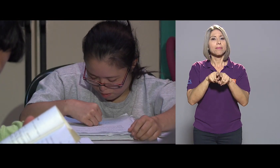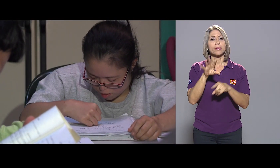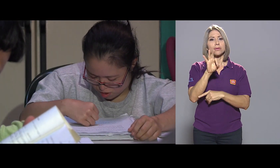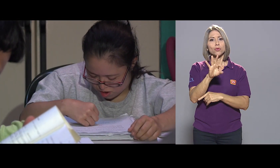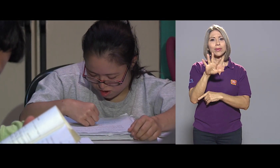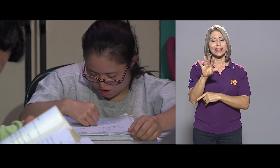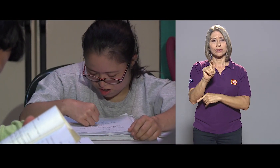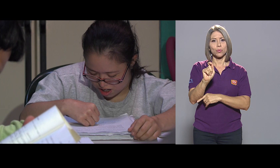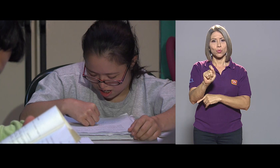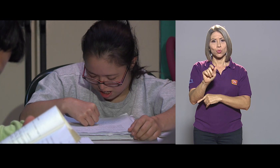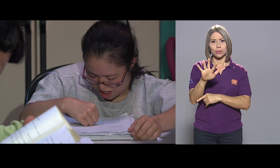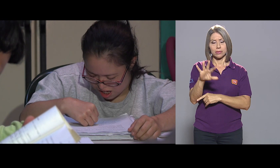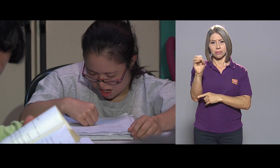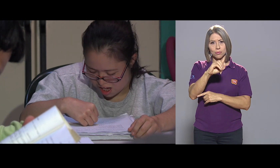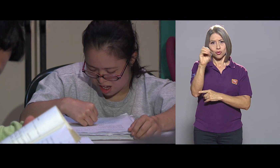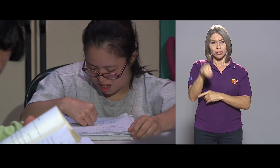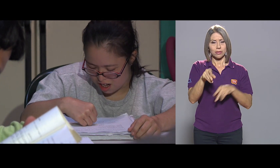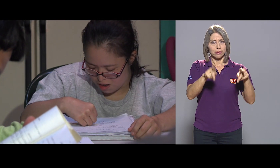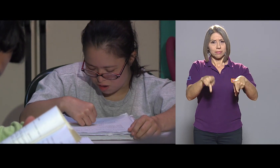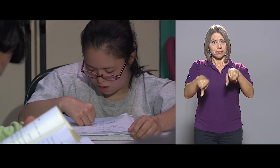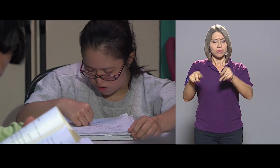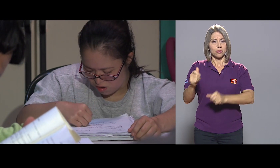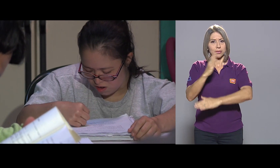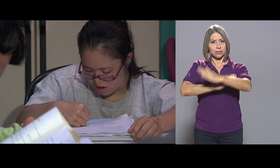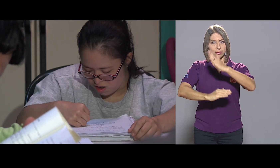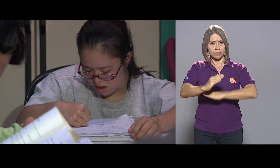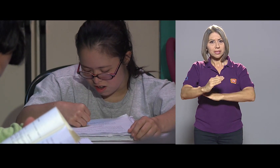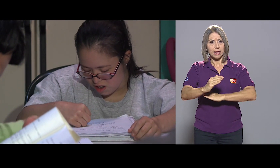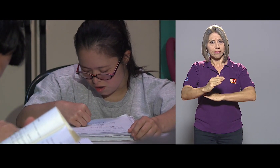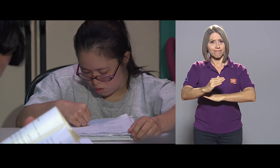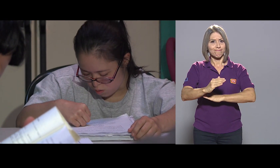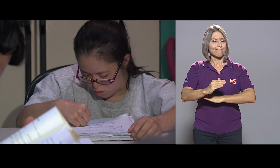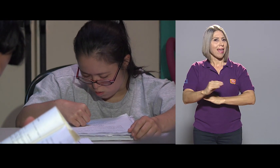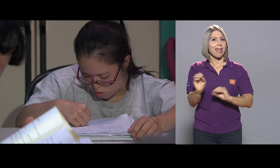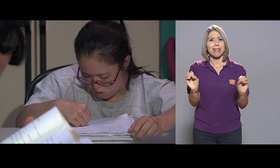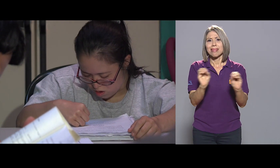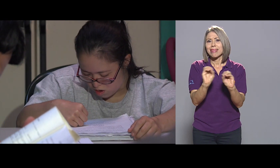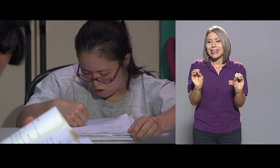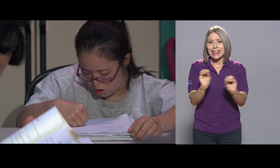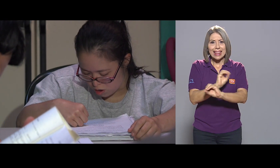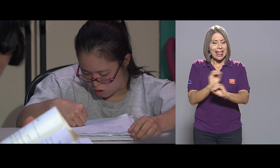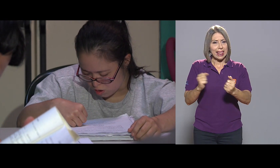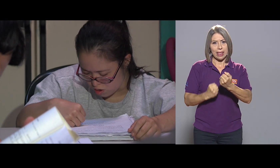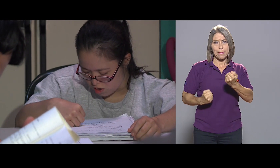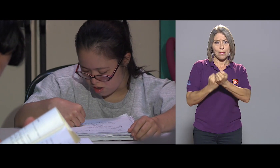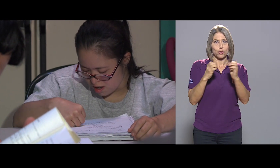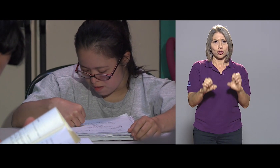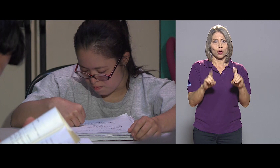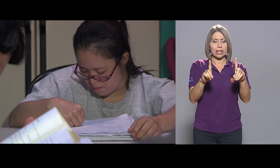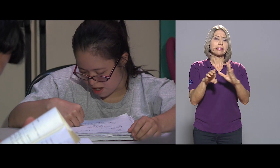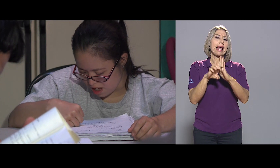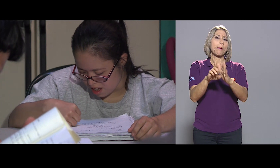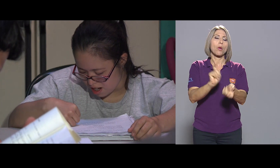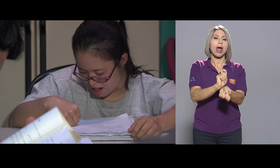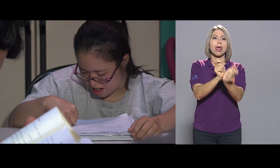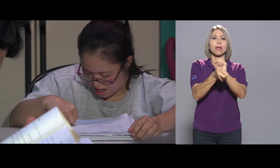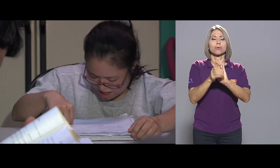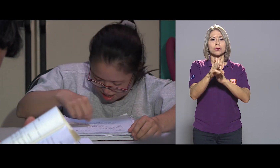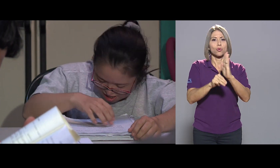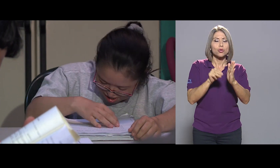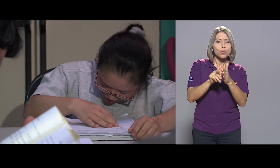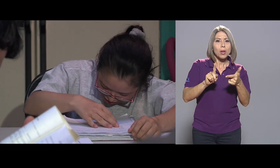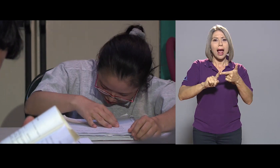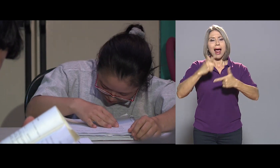el 95.5% de personas con discapacidad no recibe apoyos educativos como adecuaciones